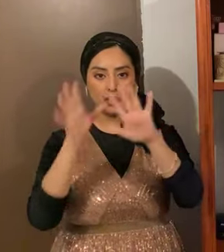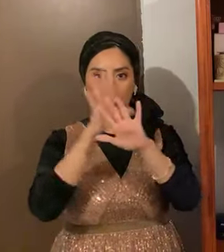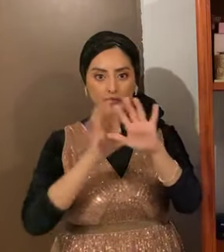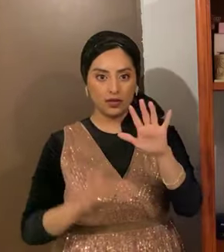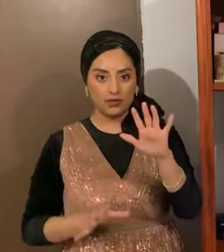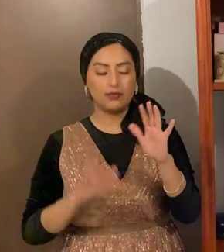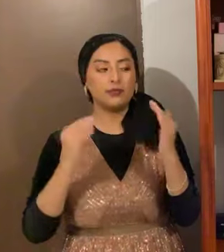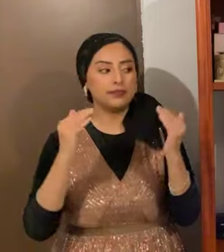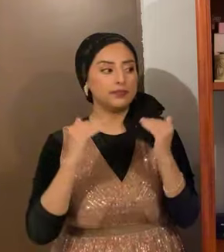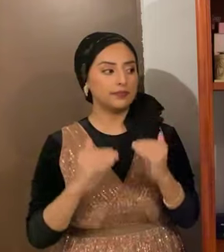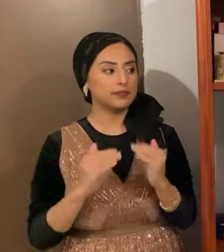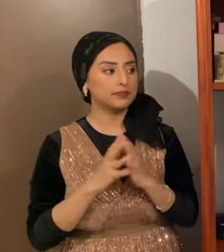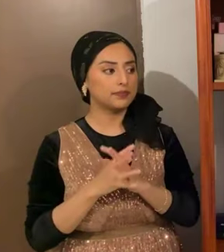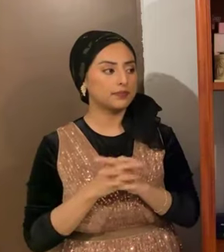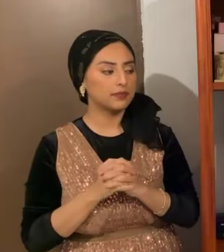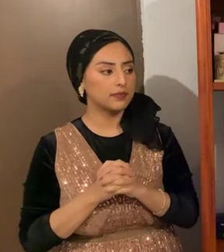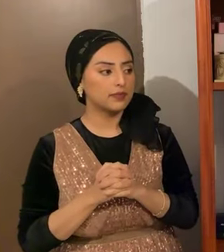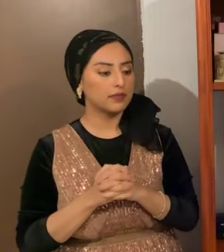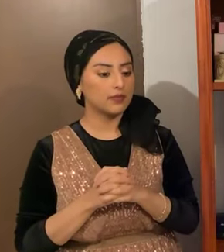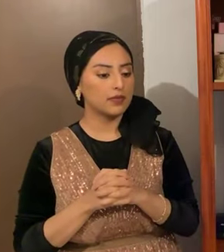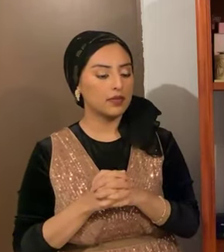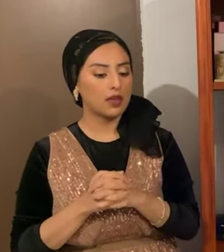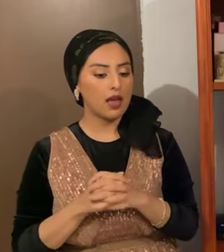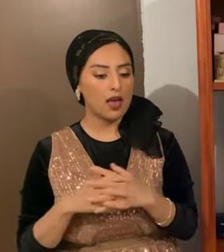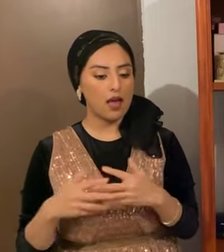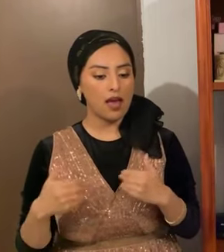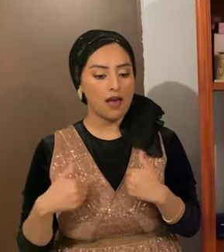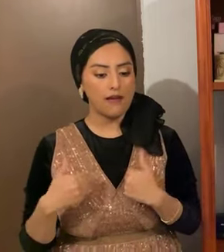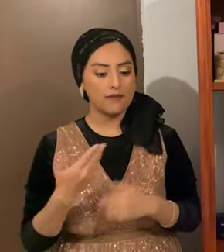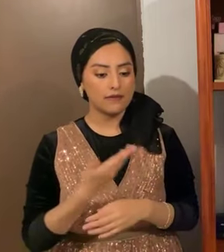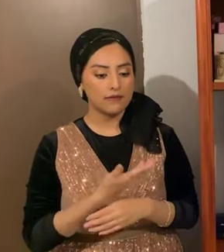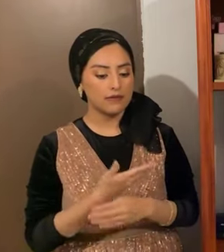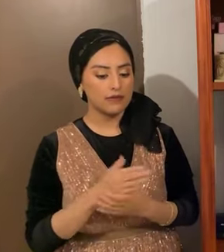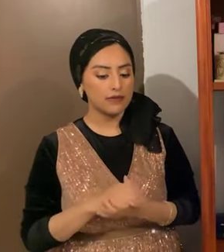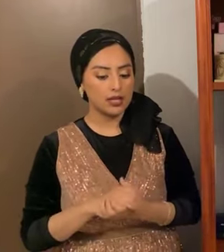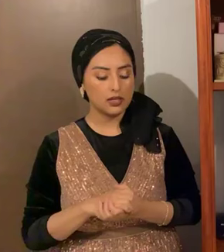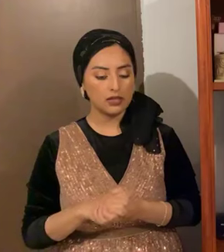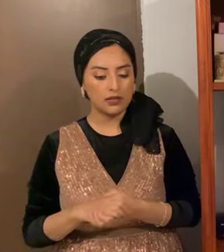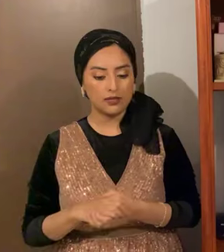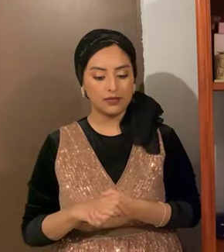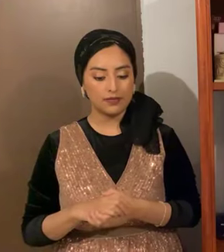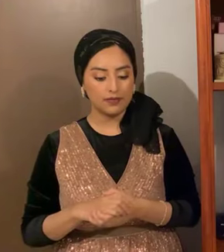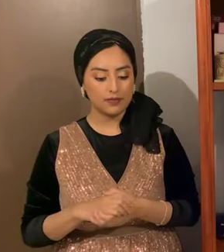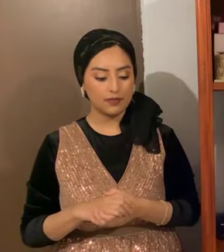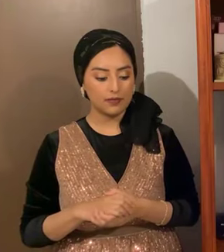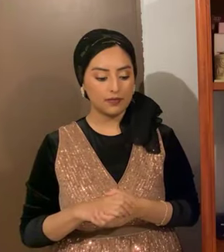a la siguiente. Aquí tenemos, miren, tómele fotografía.